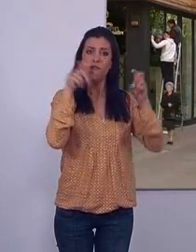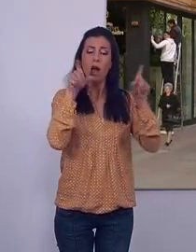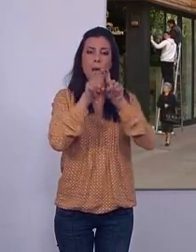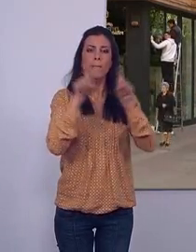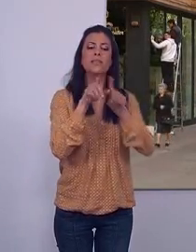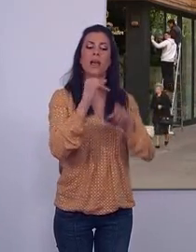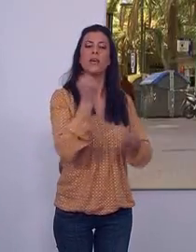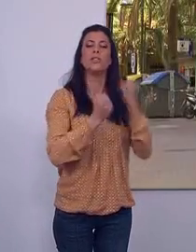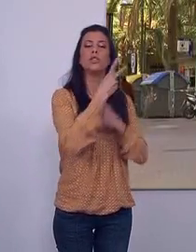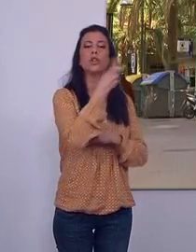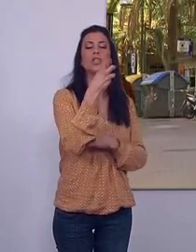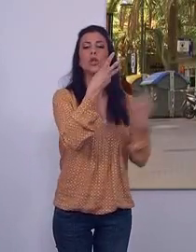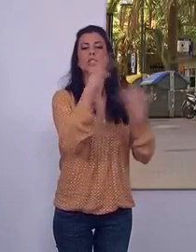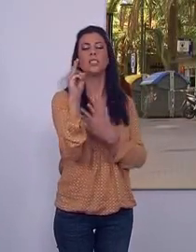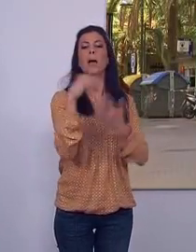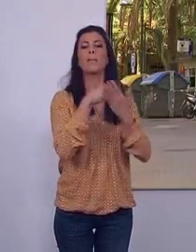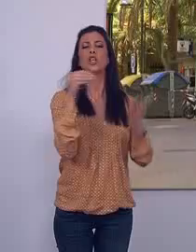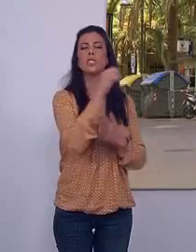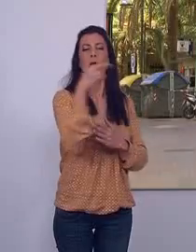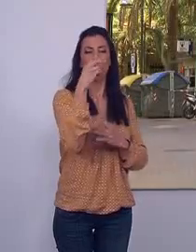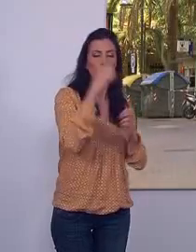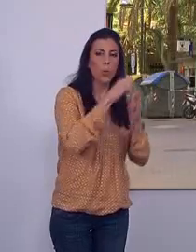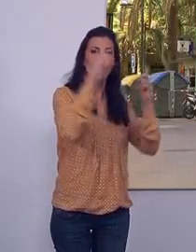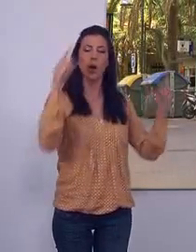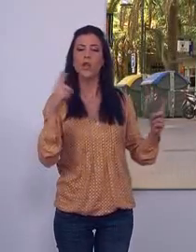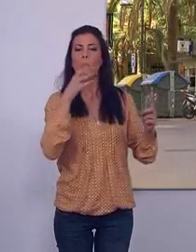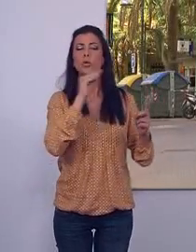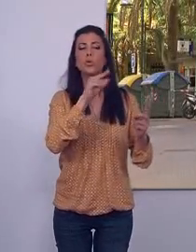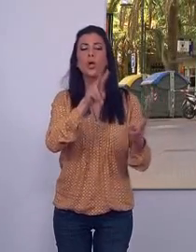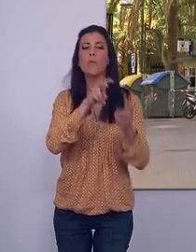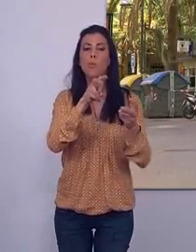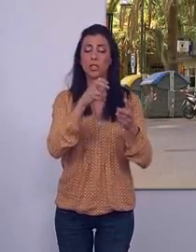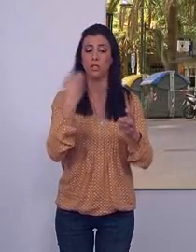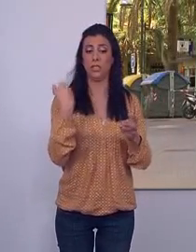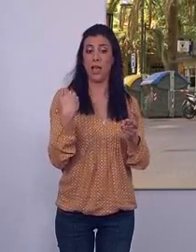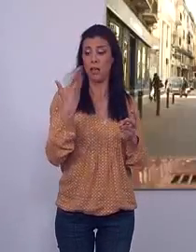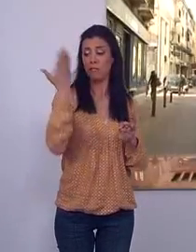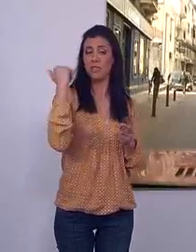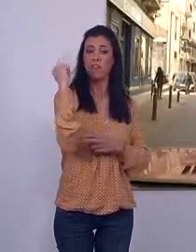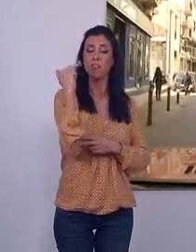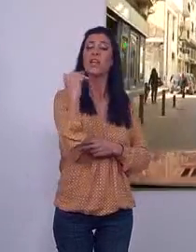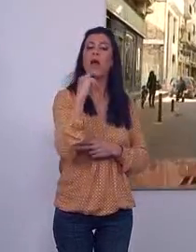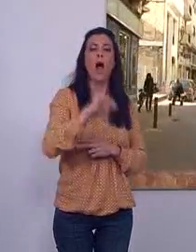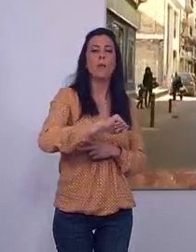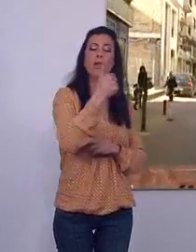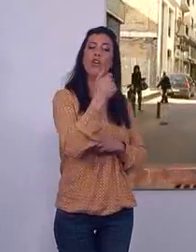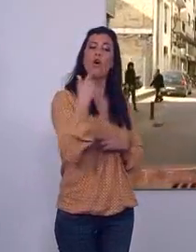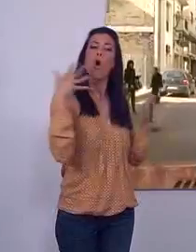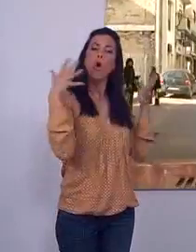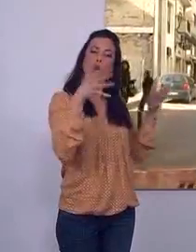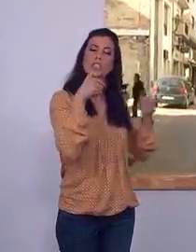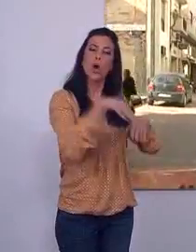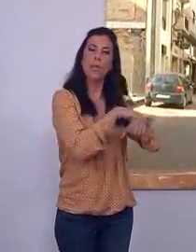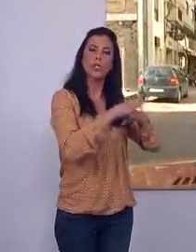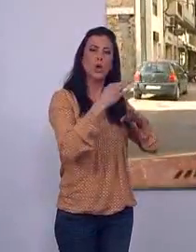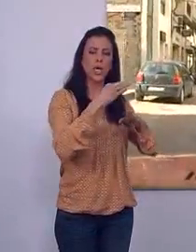empresas y autónomas se ahorrarán 280 millones de euros cada año en impuestos tras la aprobación el pasado viernes